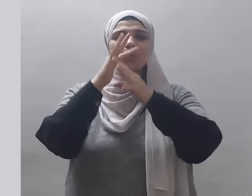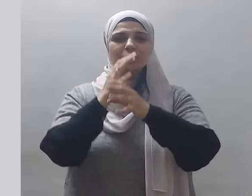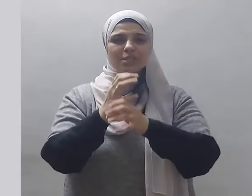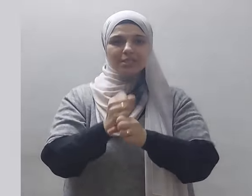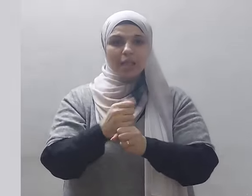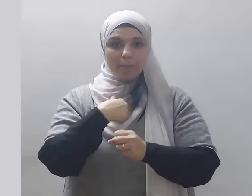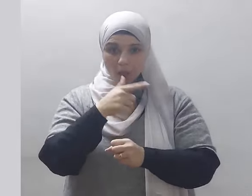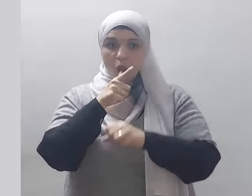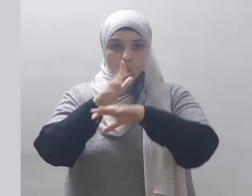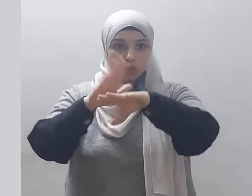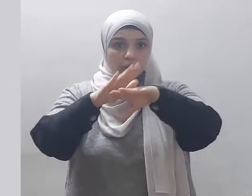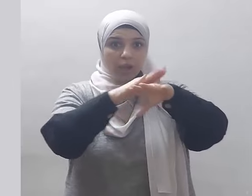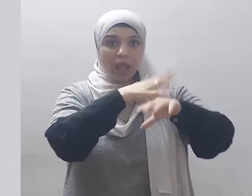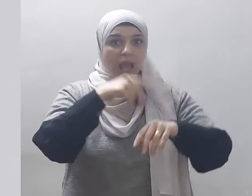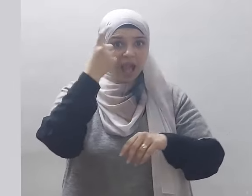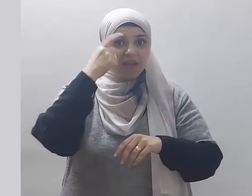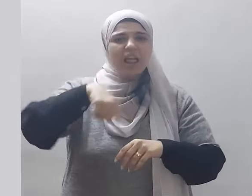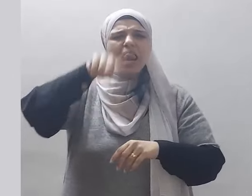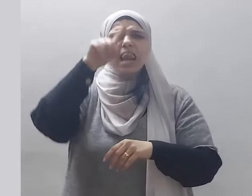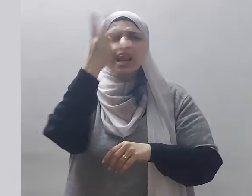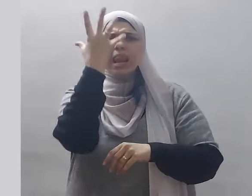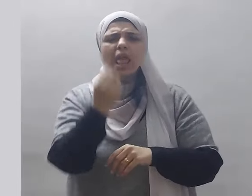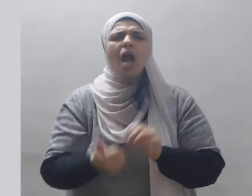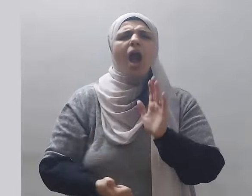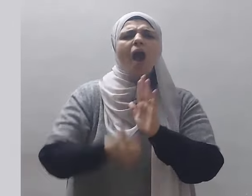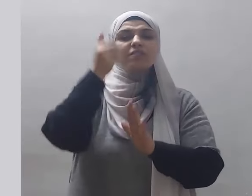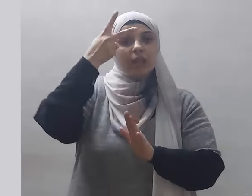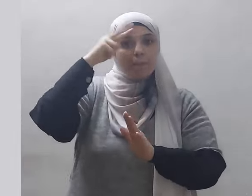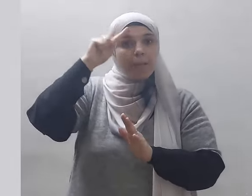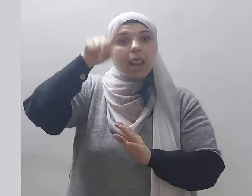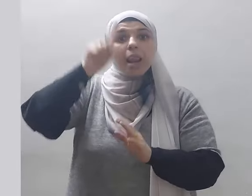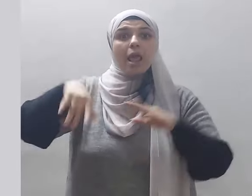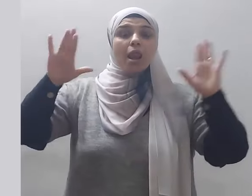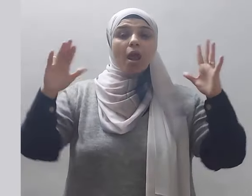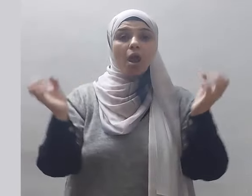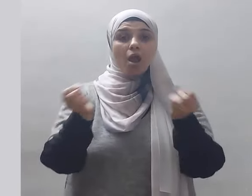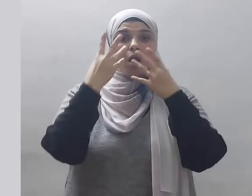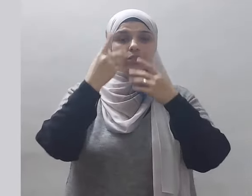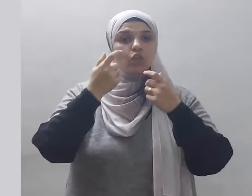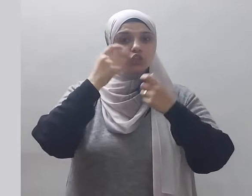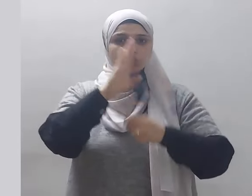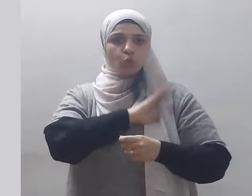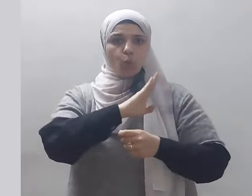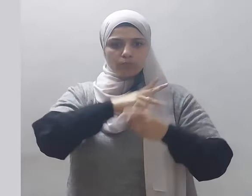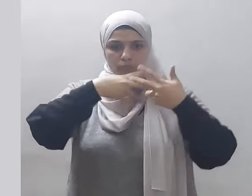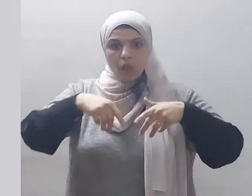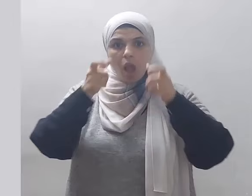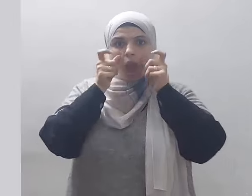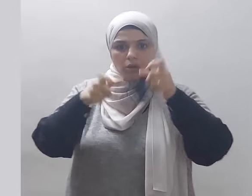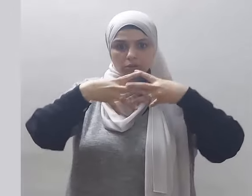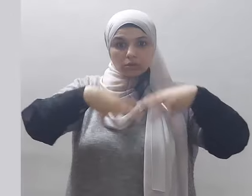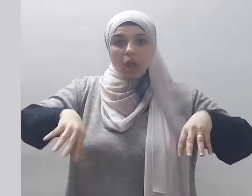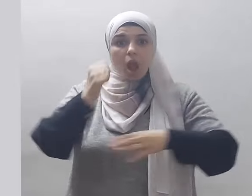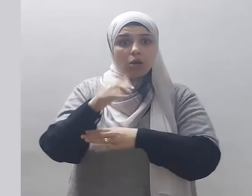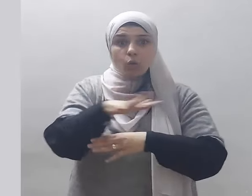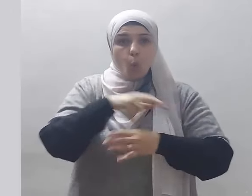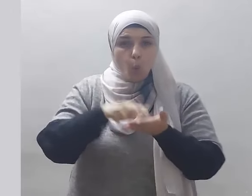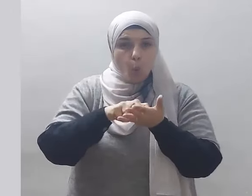انبئكم بليله افضل من ليله القدر حارس حرس في ارض خوف لعله الا يرجع